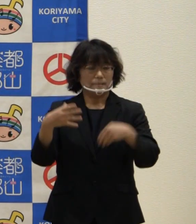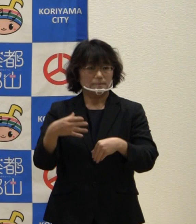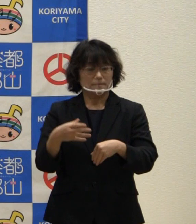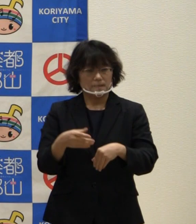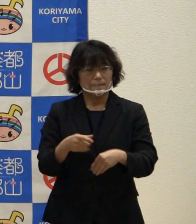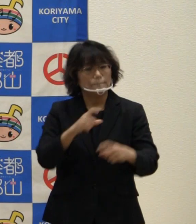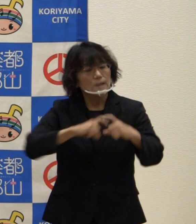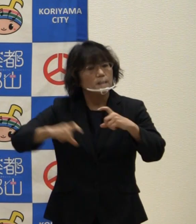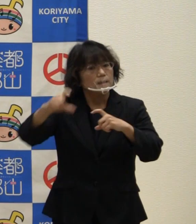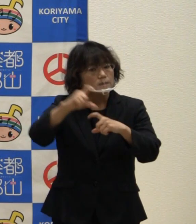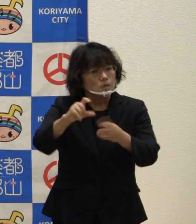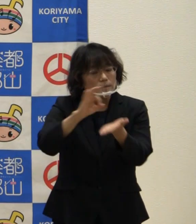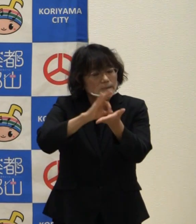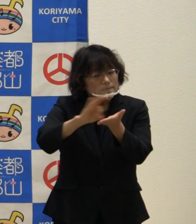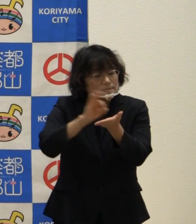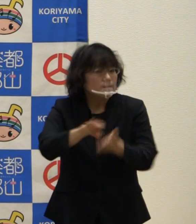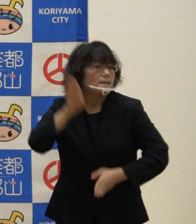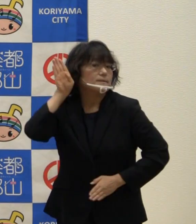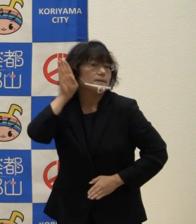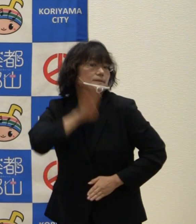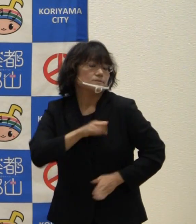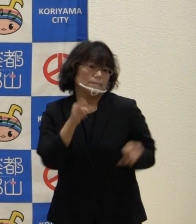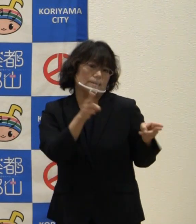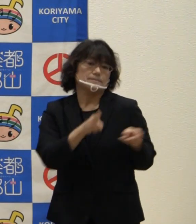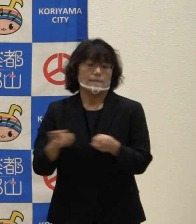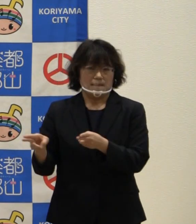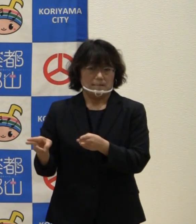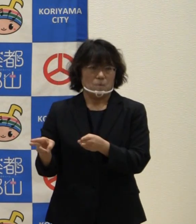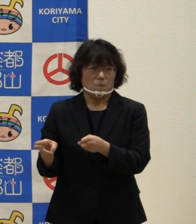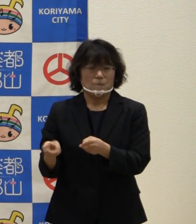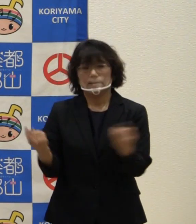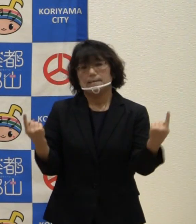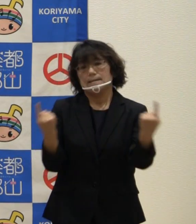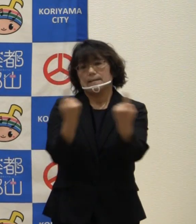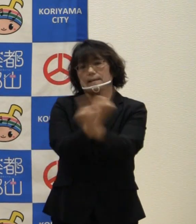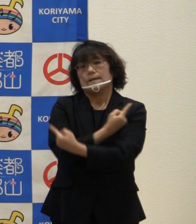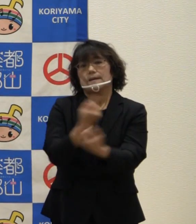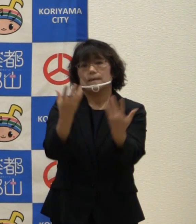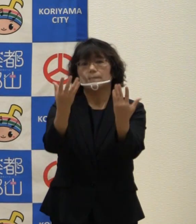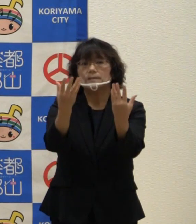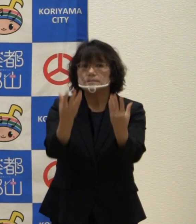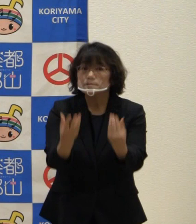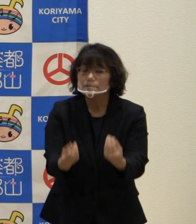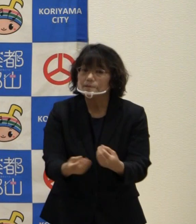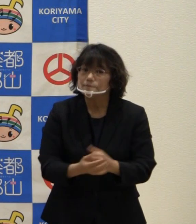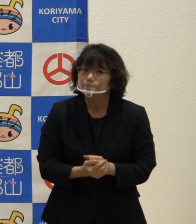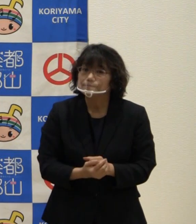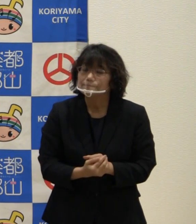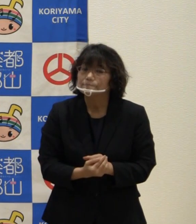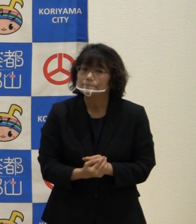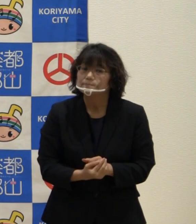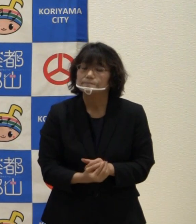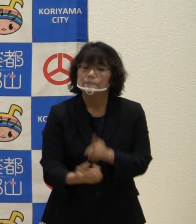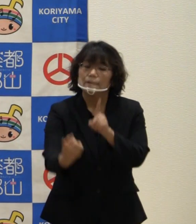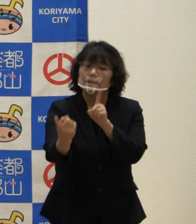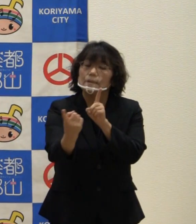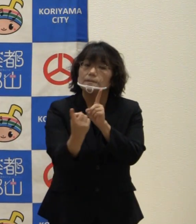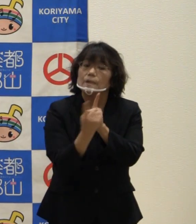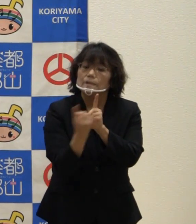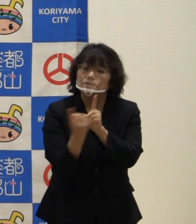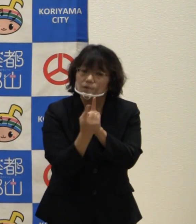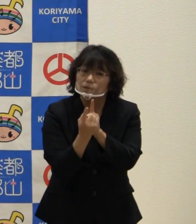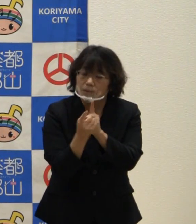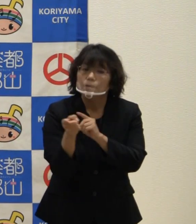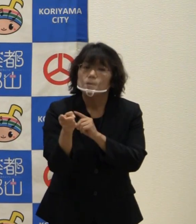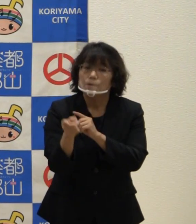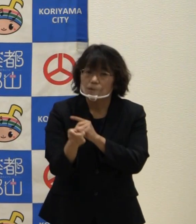すい制度に改めたものでございます。対象は売上が 15% 以上減少している